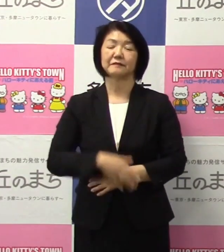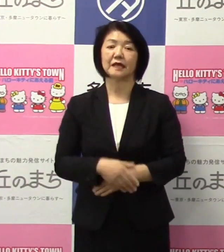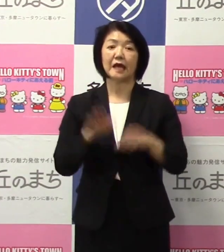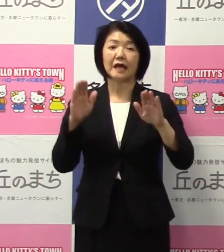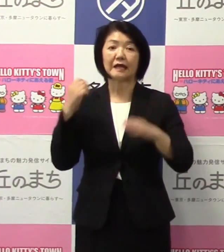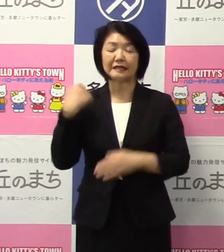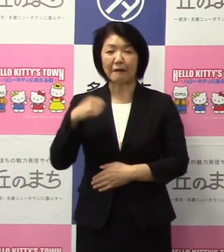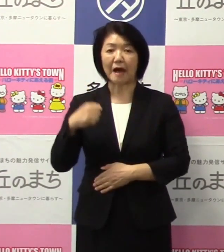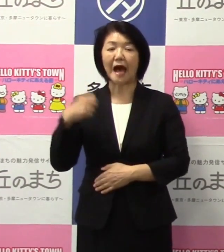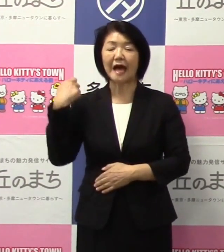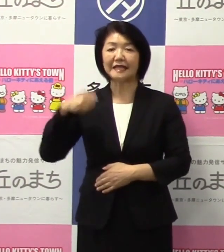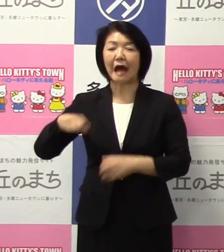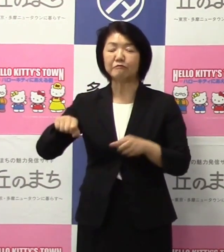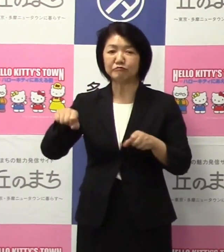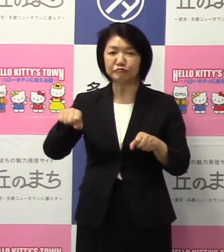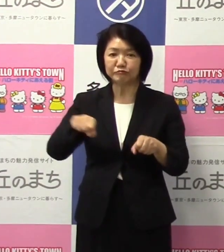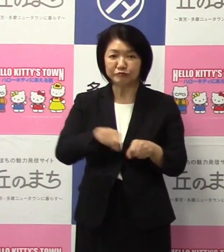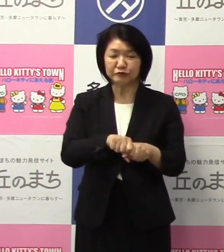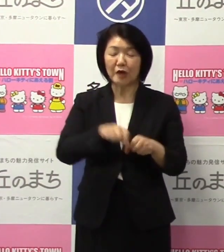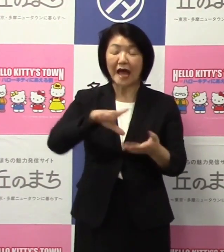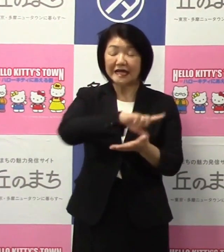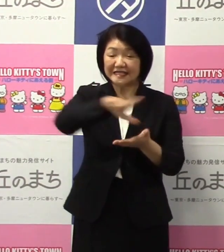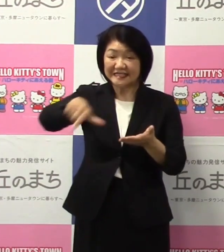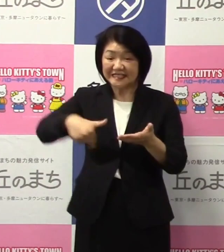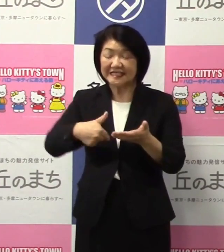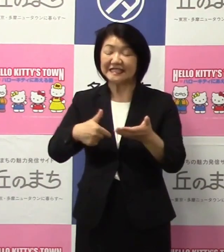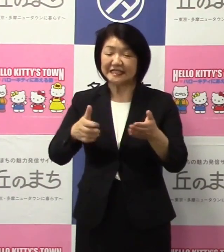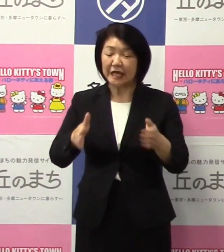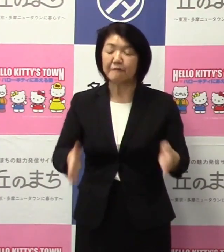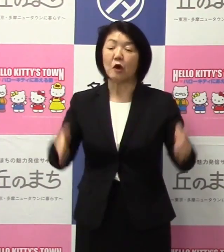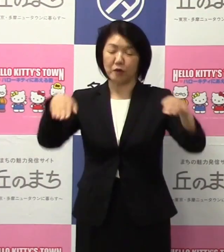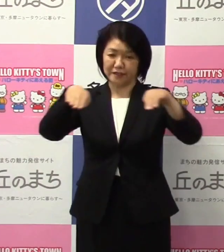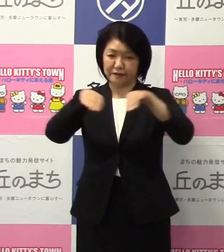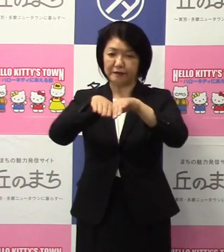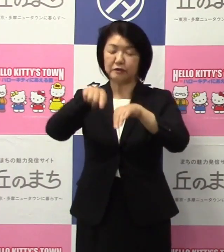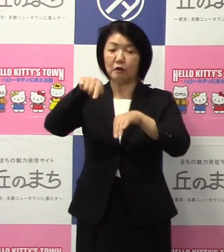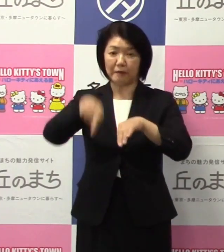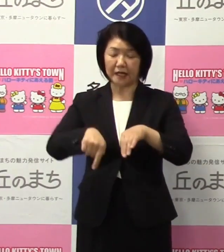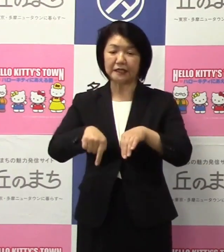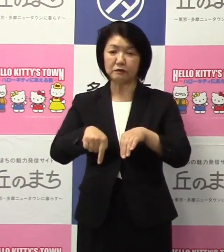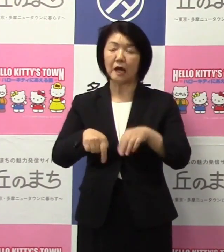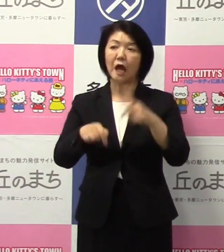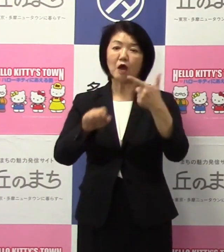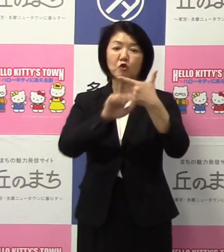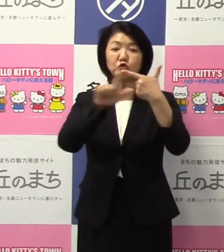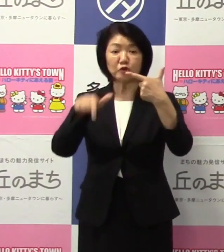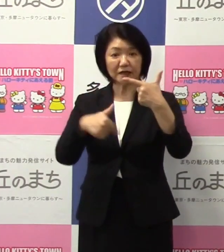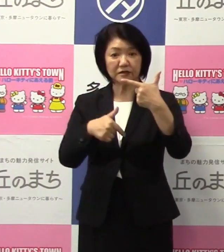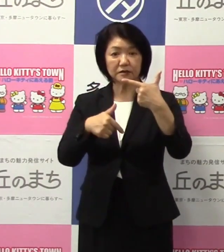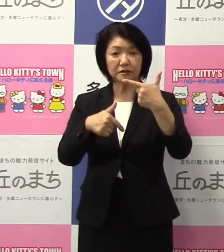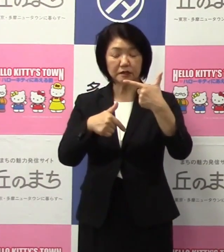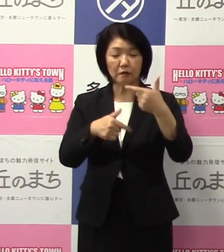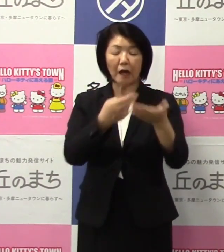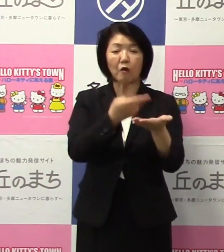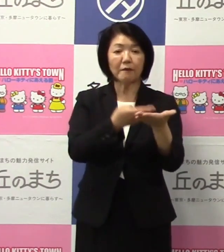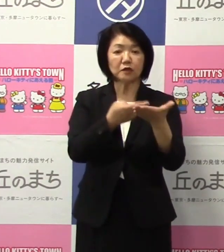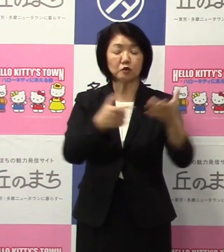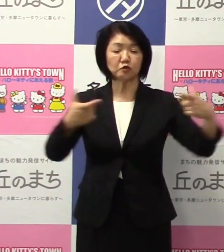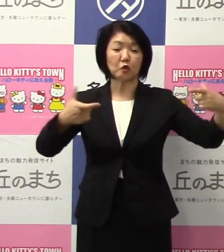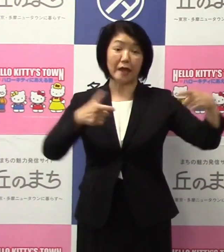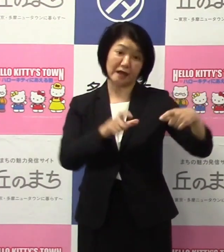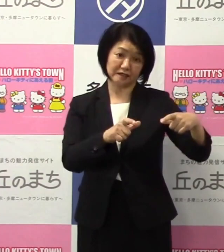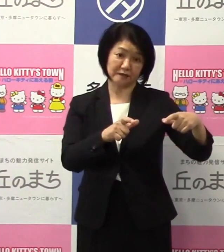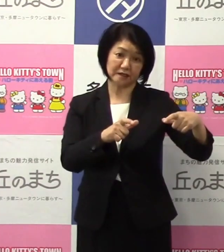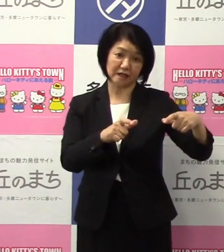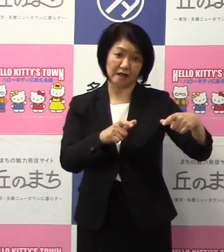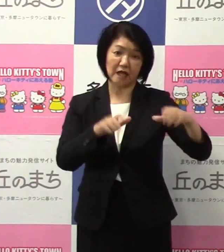地域病院は6月に入り落ち着いたことから一般病床に戻したベッドを再